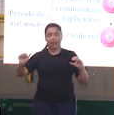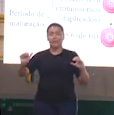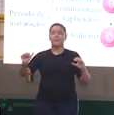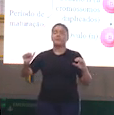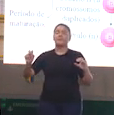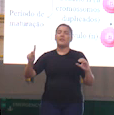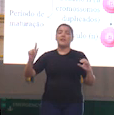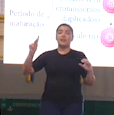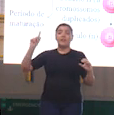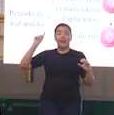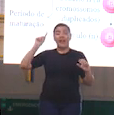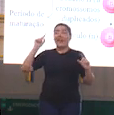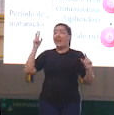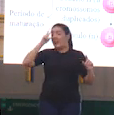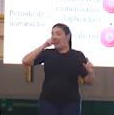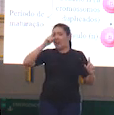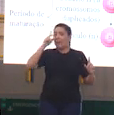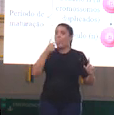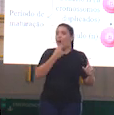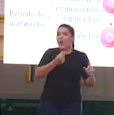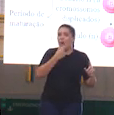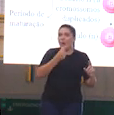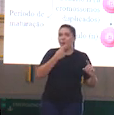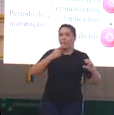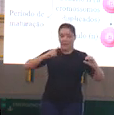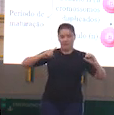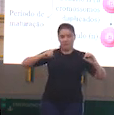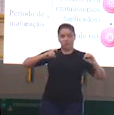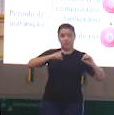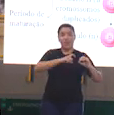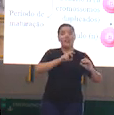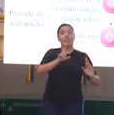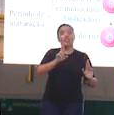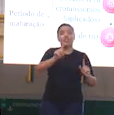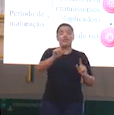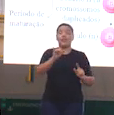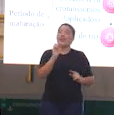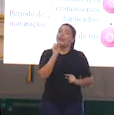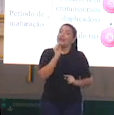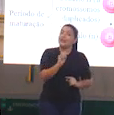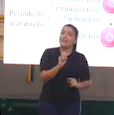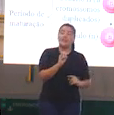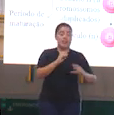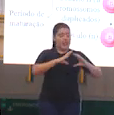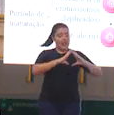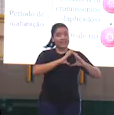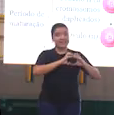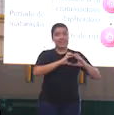Lá na espermatogênese era diferente. Para cada